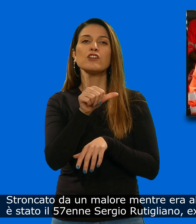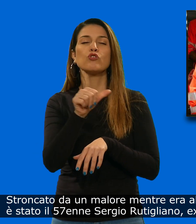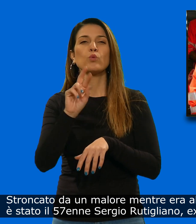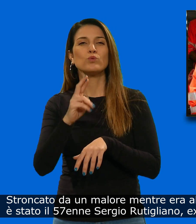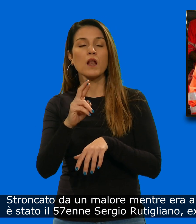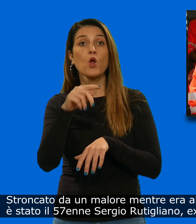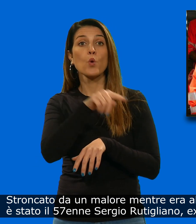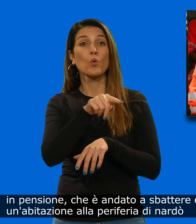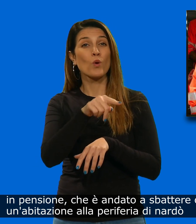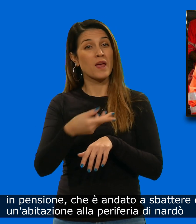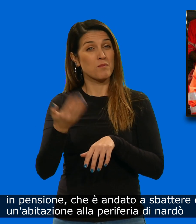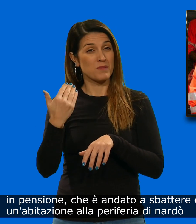dell'esercito in